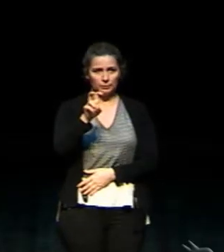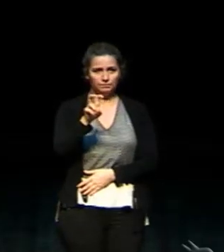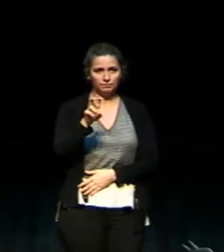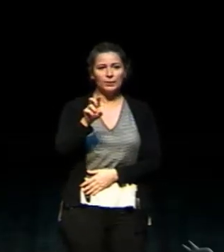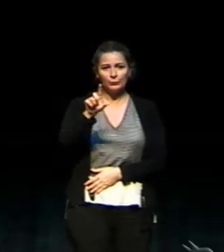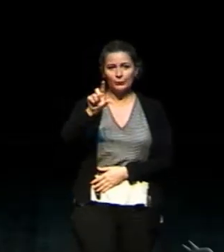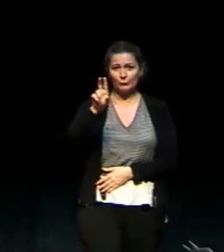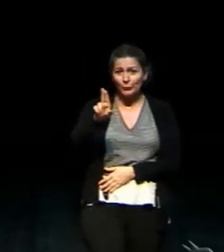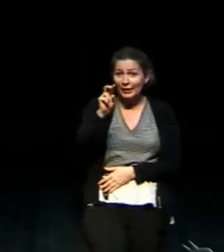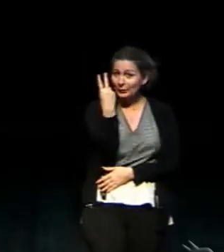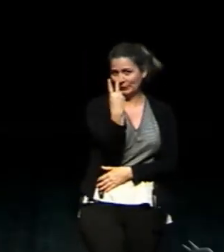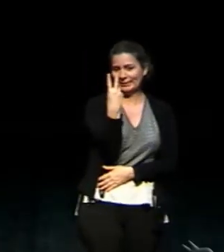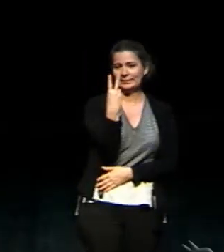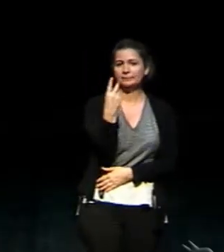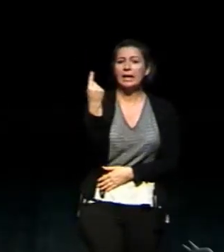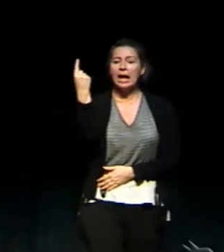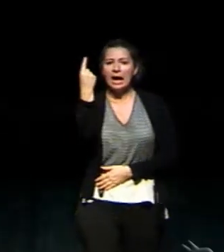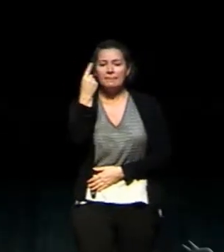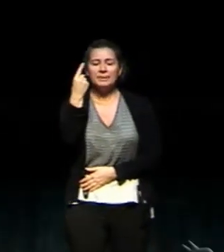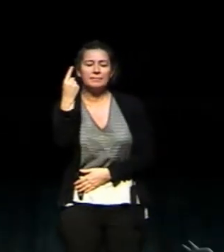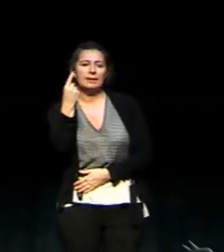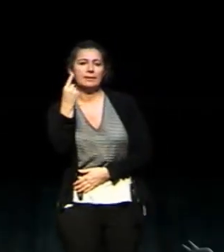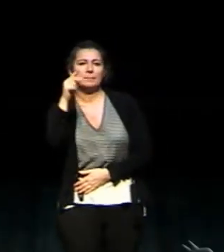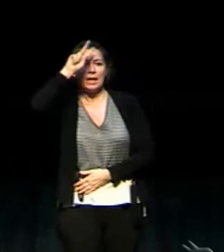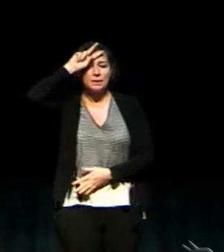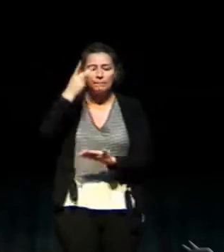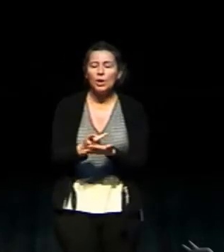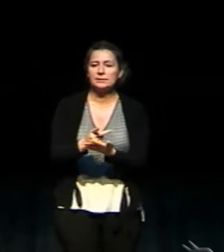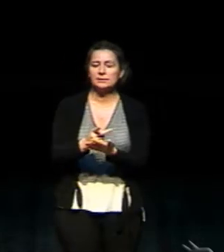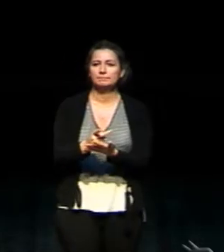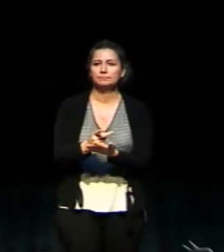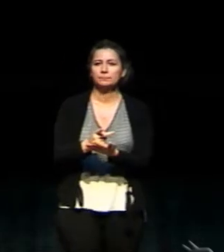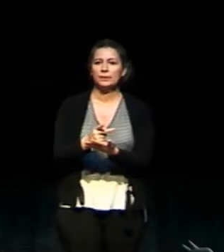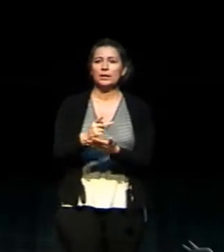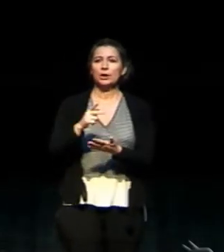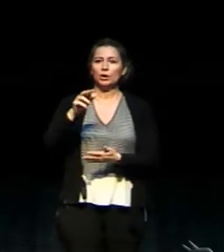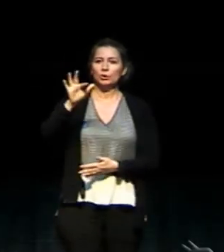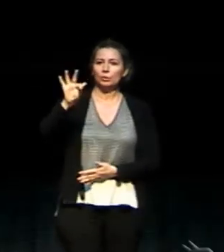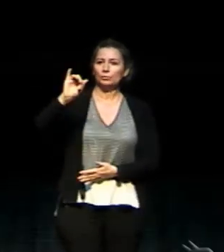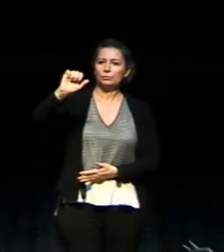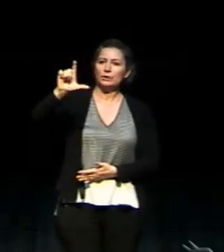aprendizagem. Ele tem várias hipóteses, mas eu vou falar de duas hipóteses aqui.